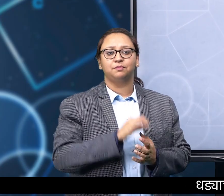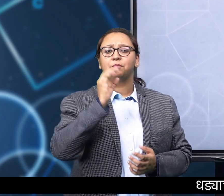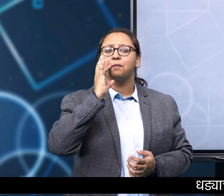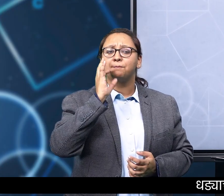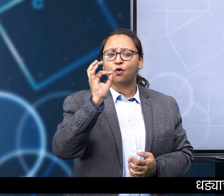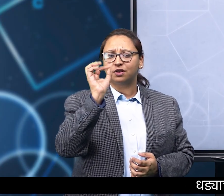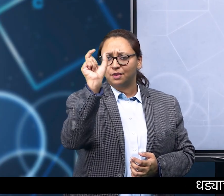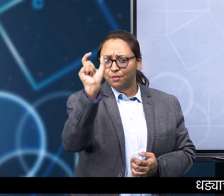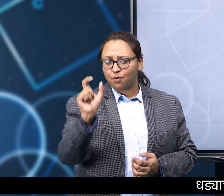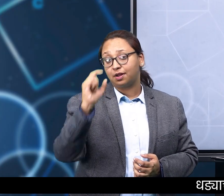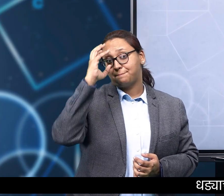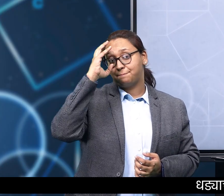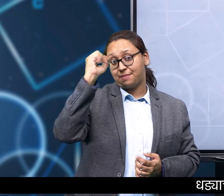धड्याचा सारांश.